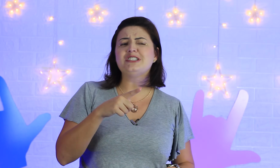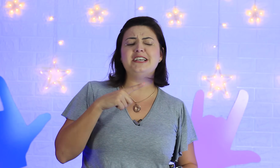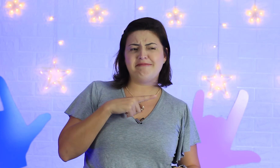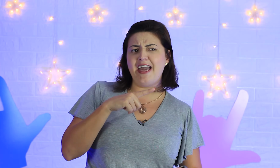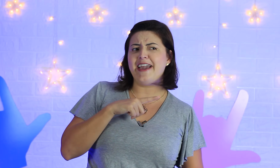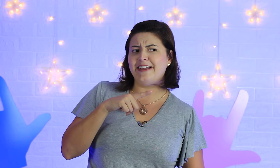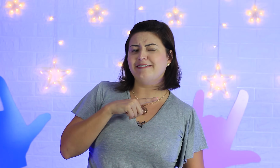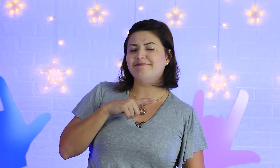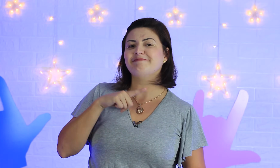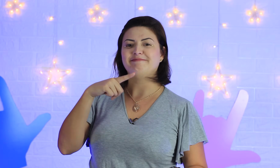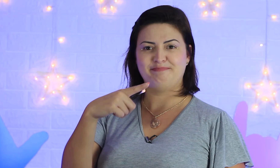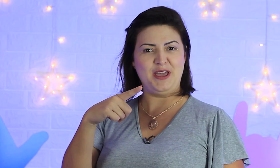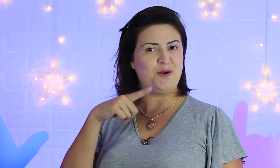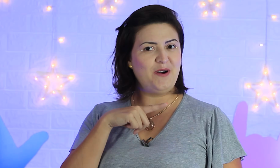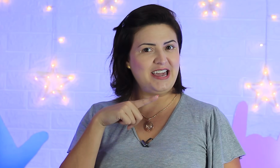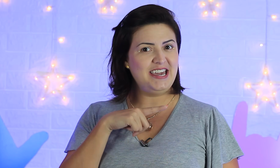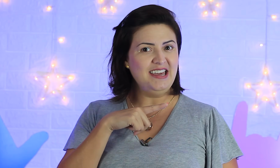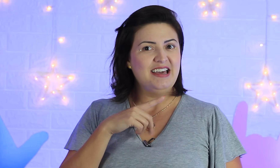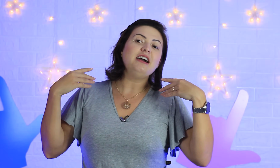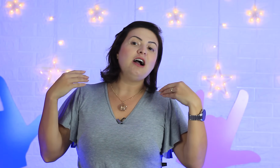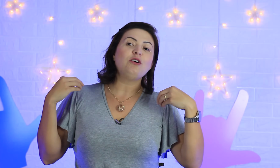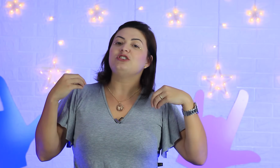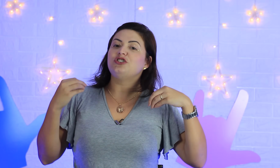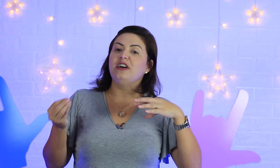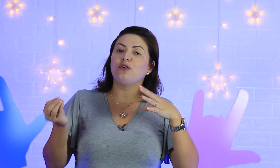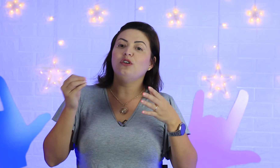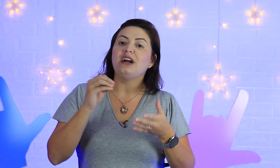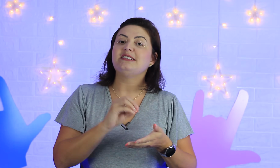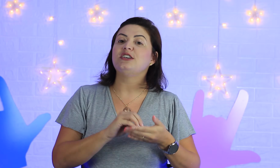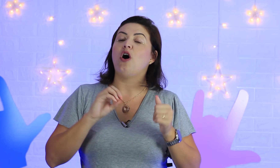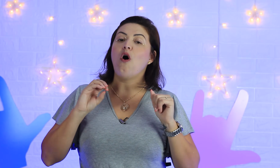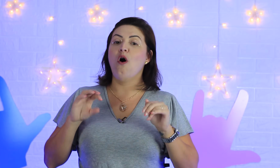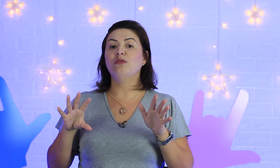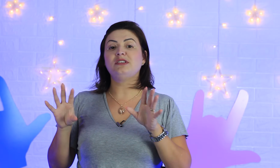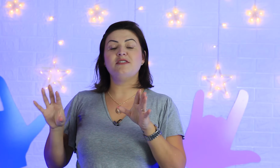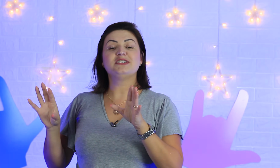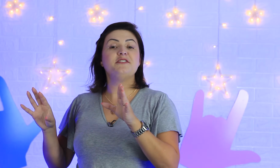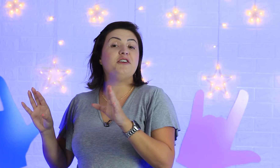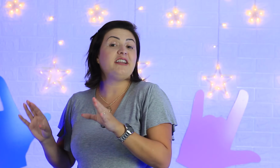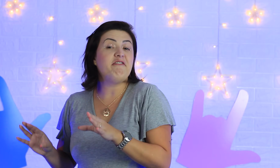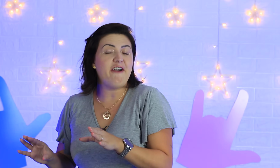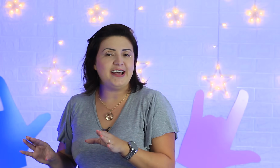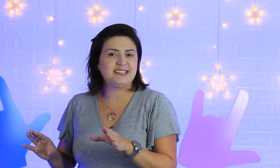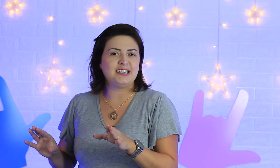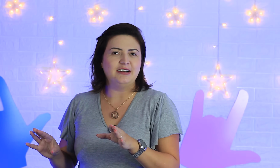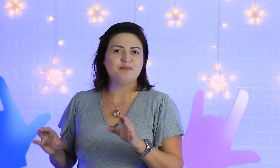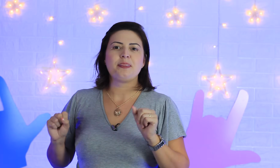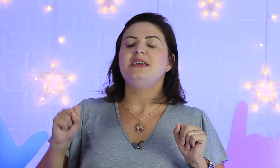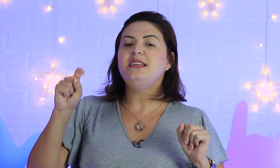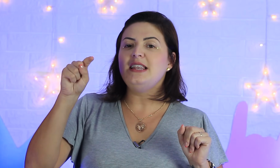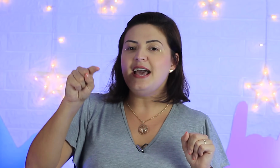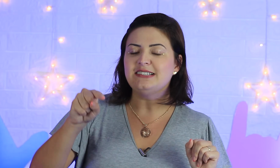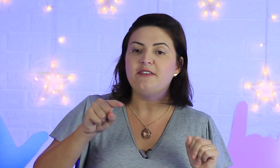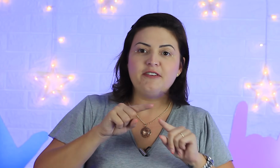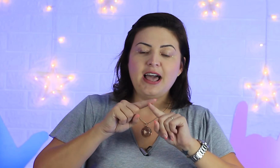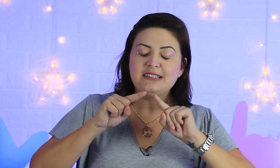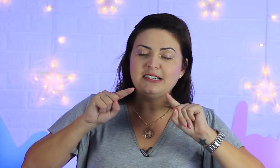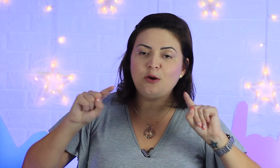você tem? Pegou aí? Agora, a gente vai colocar assim, Ontem você foi na festa. E nessa frase, na